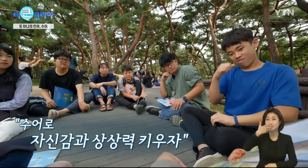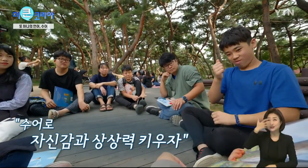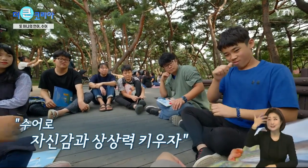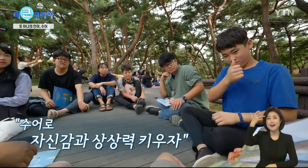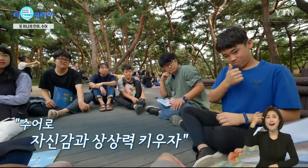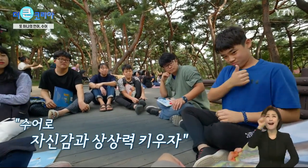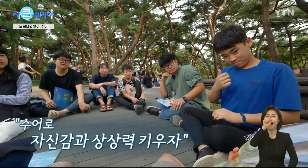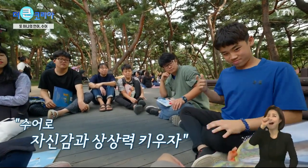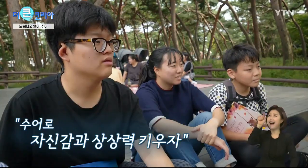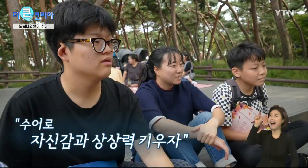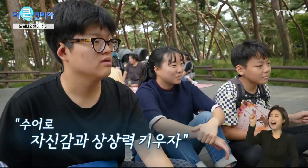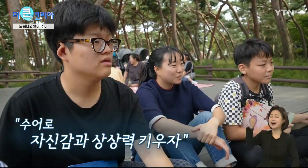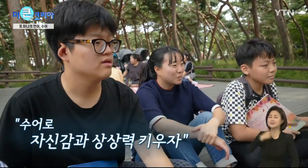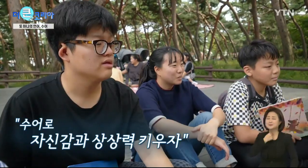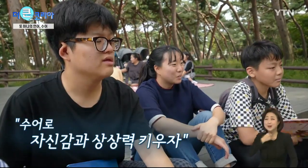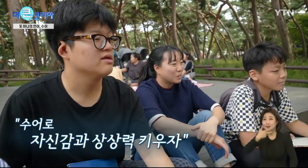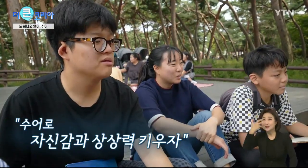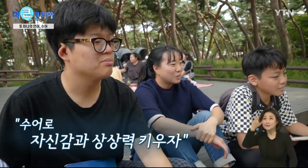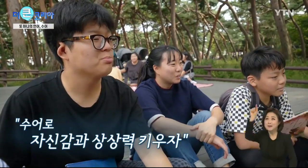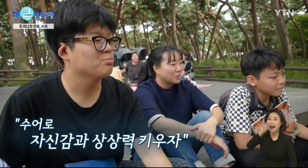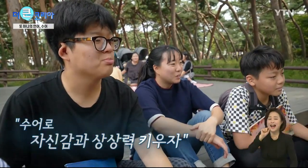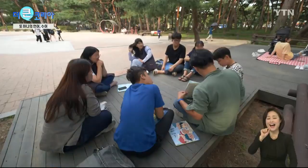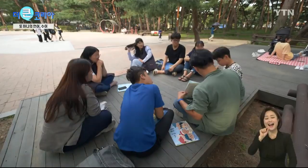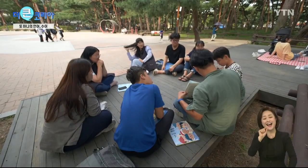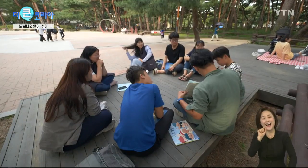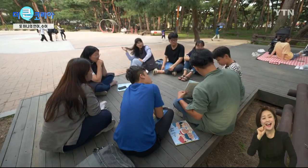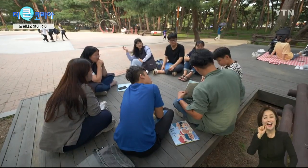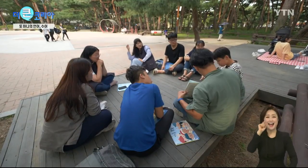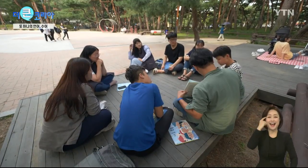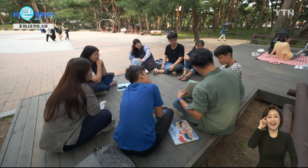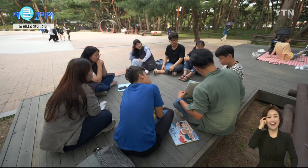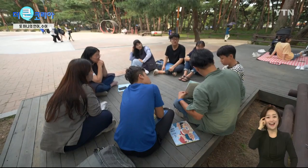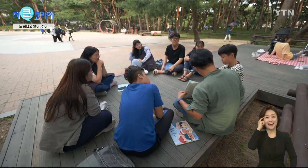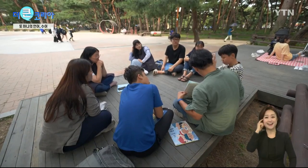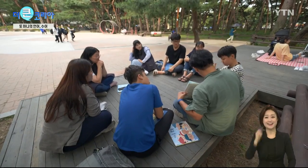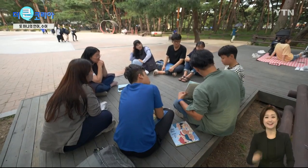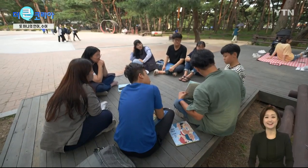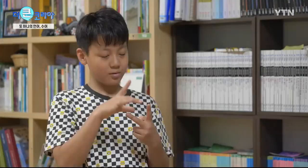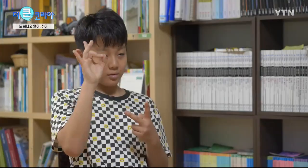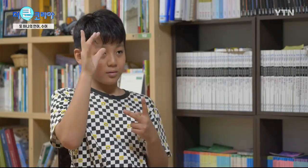꿈이 너무 많아서 하나로 정하기도 힘들 정도입니다.